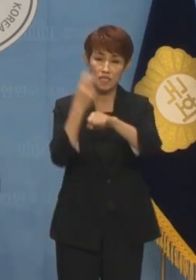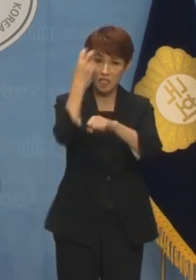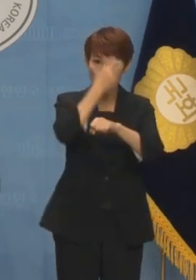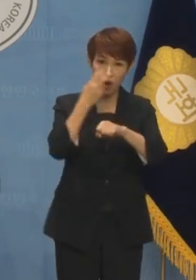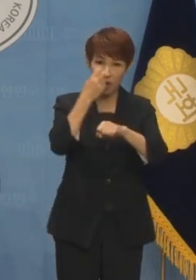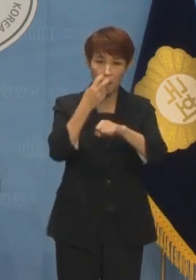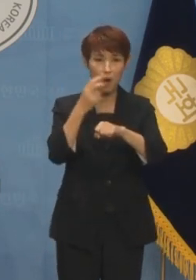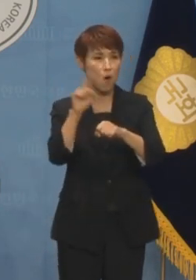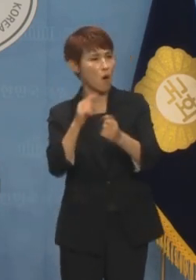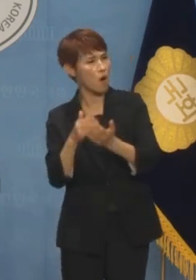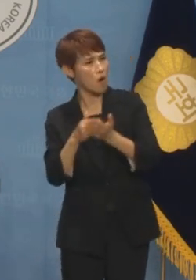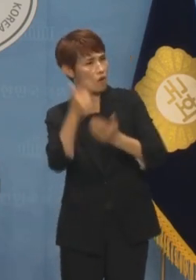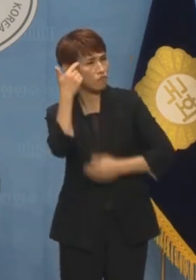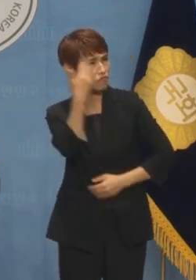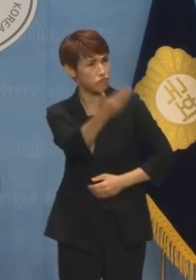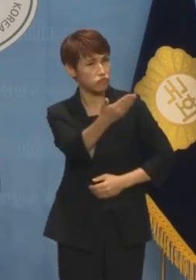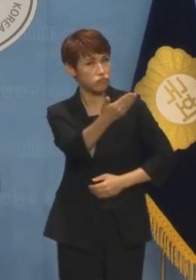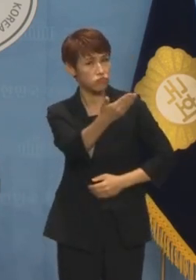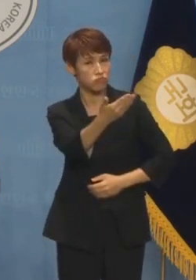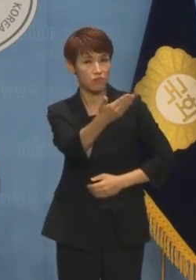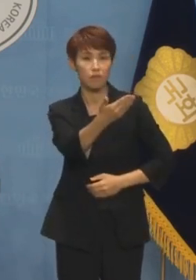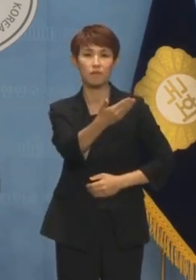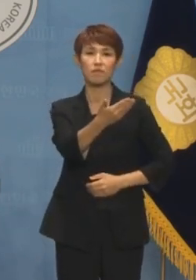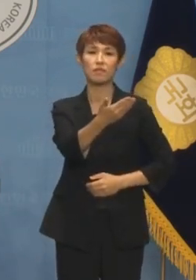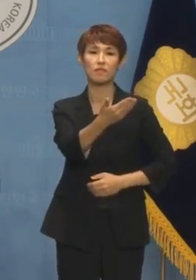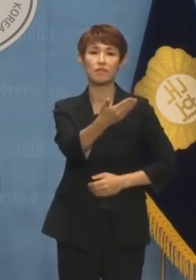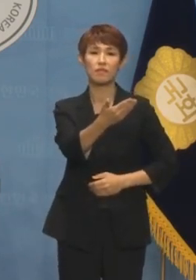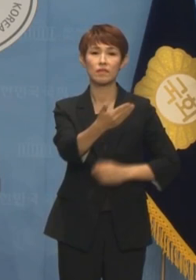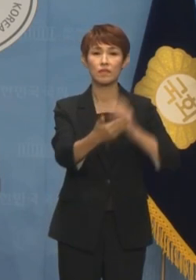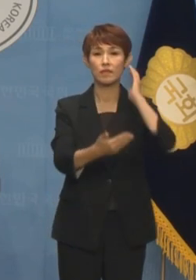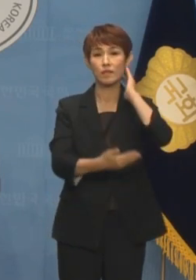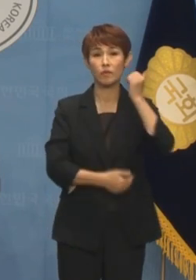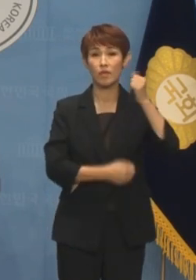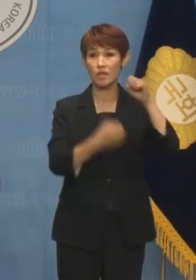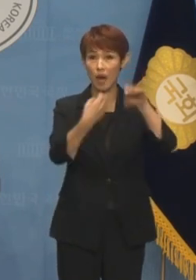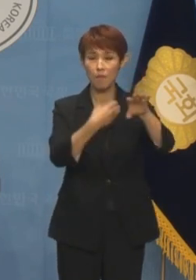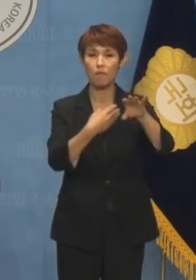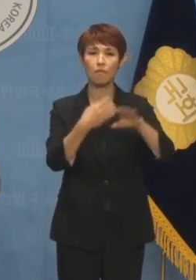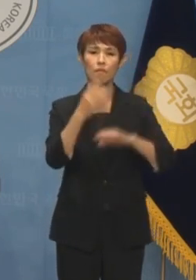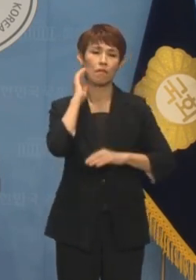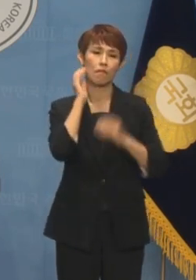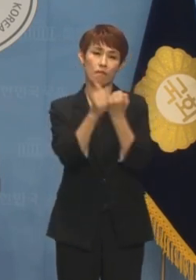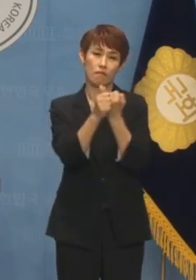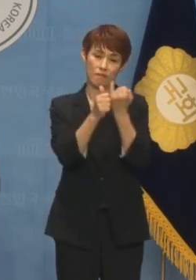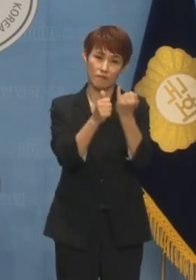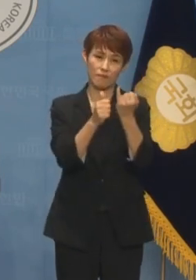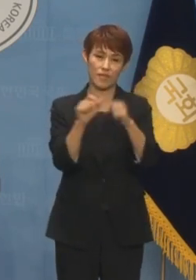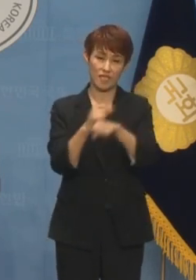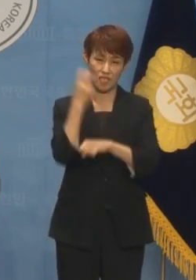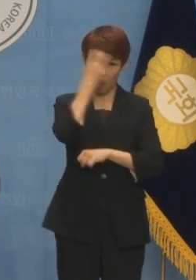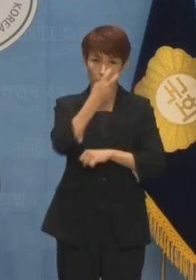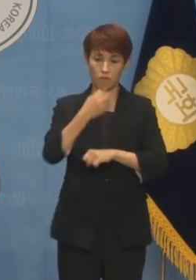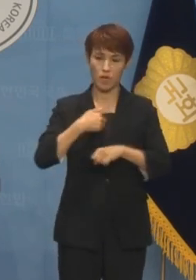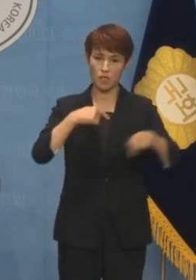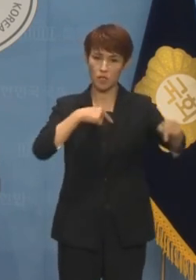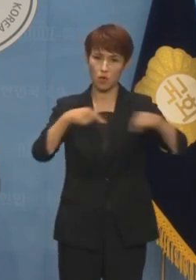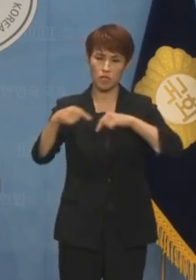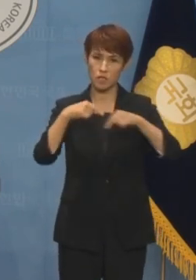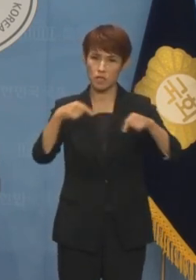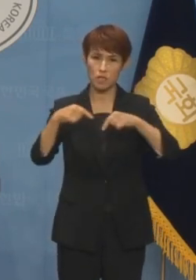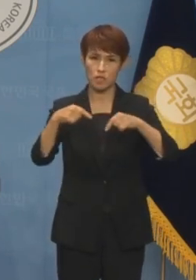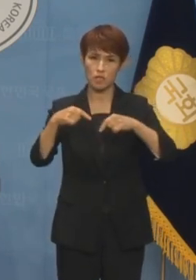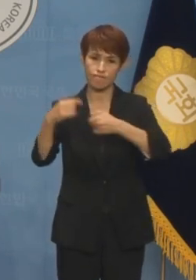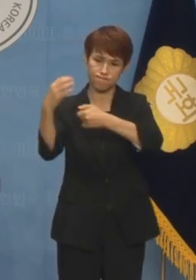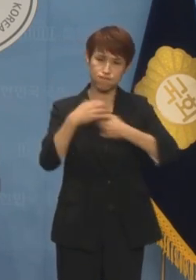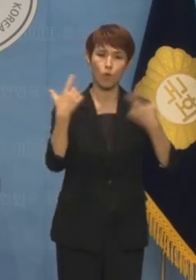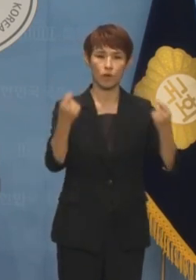또한 마찬가지입니다. 기자들의 질문에 김건희 여사 특검은 나에 대한 정치 공세,